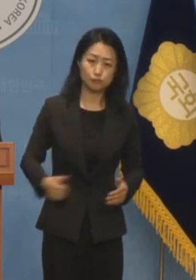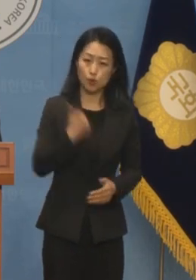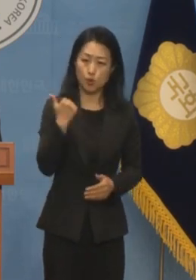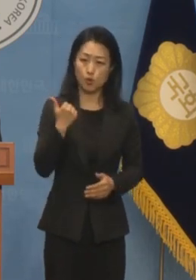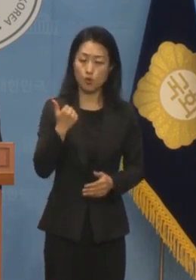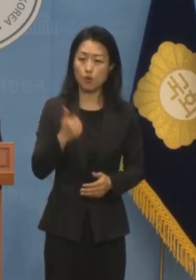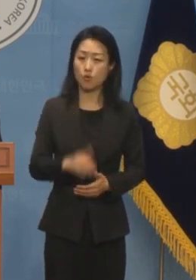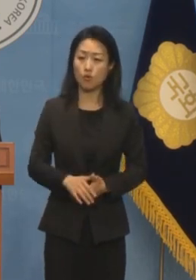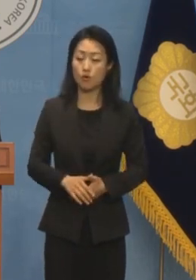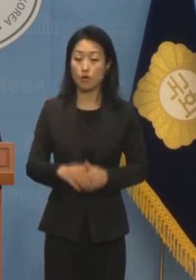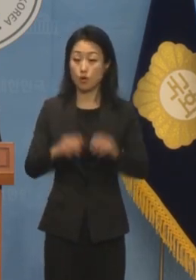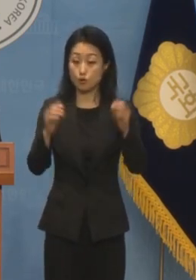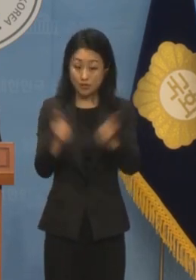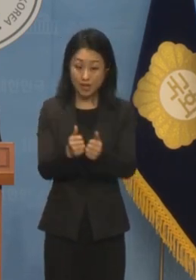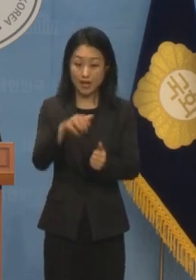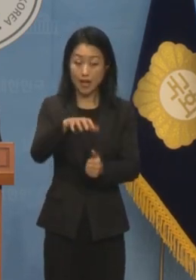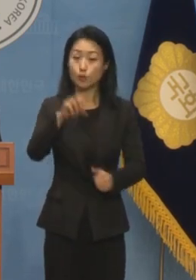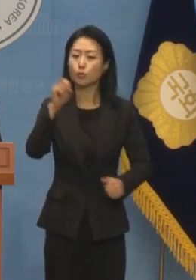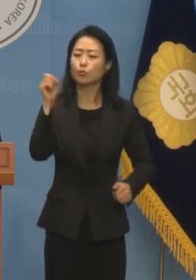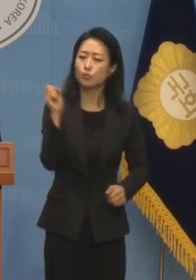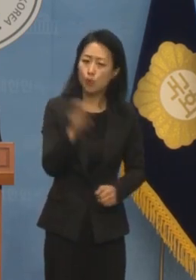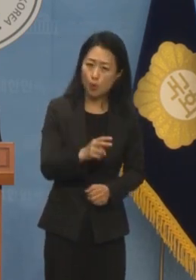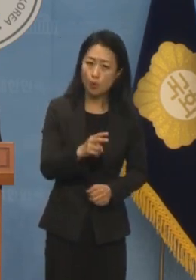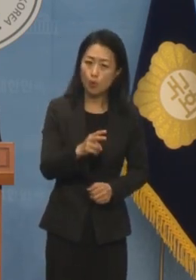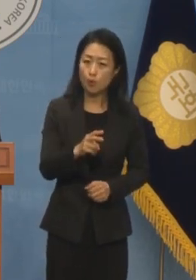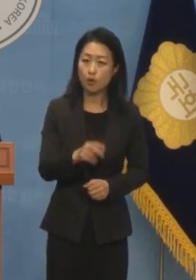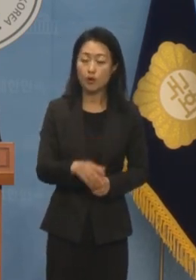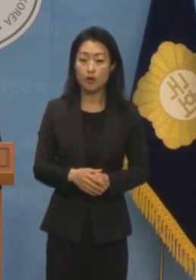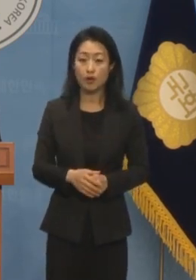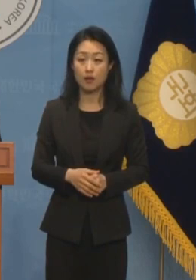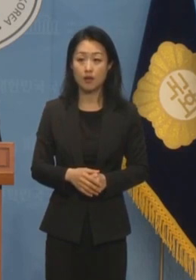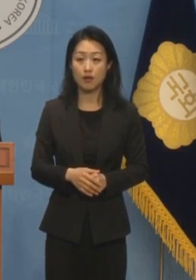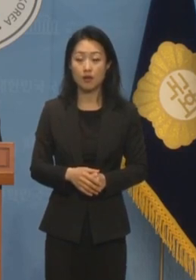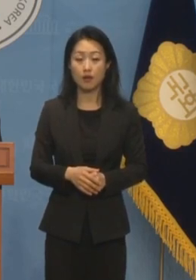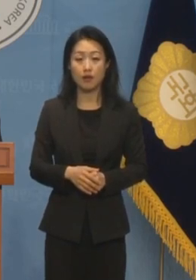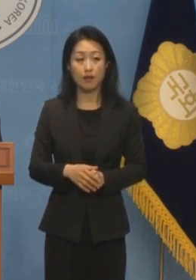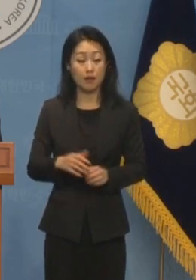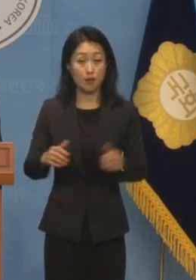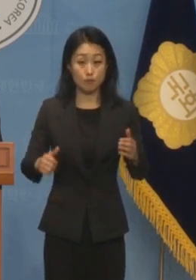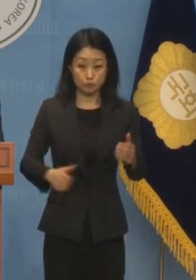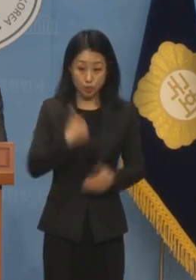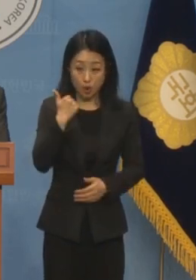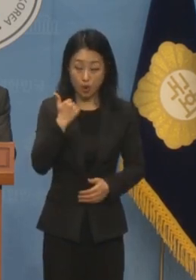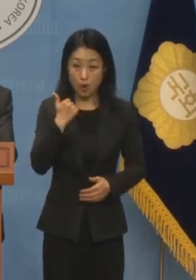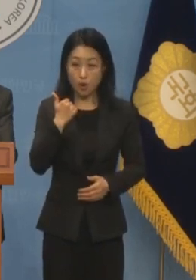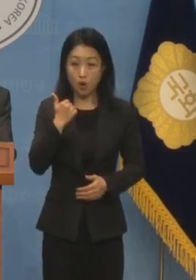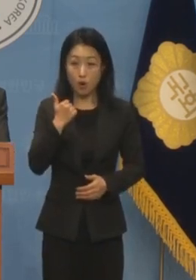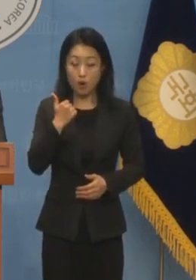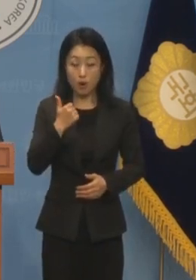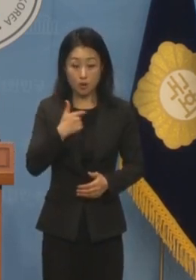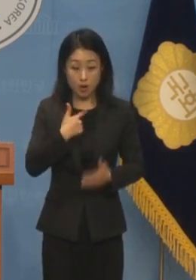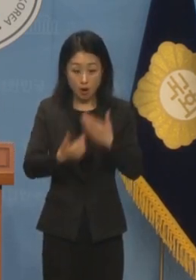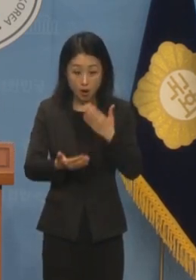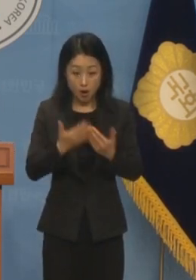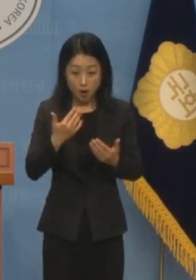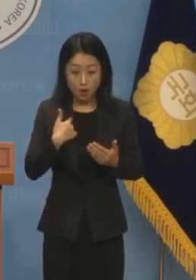전에 국회에서 또다시 경험한다는 것에 국민 한